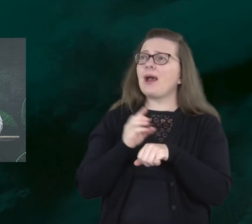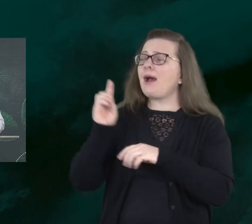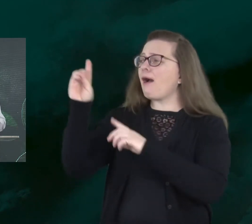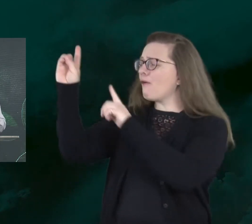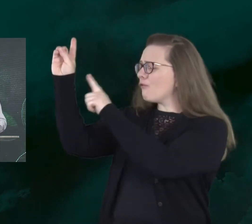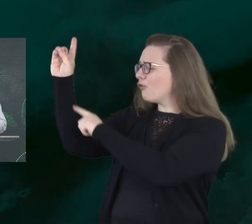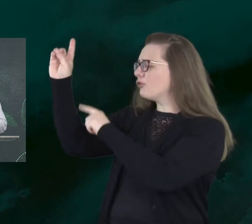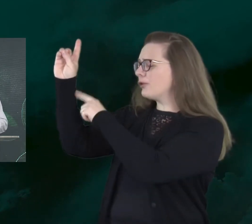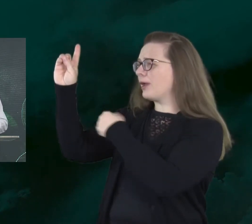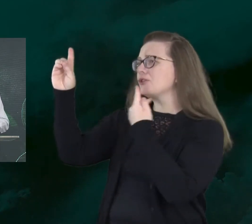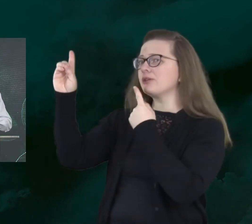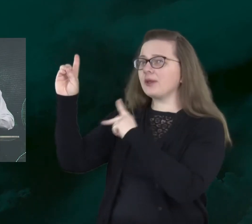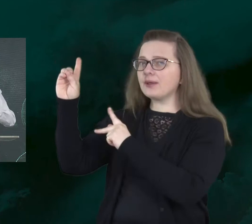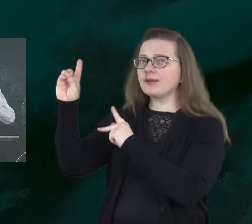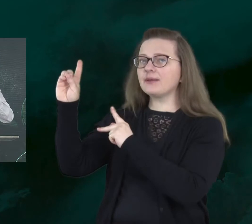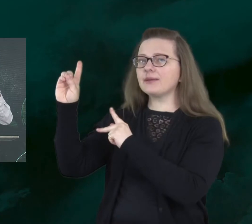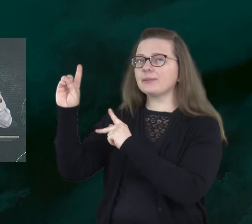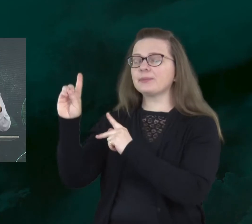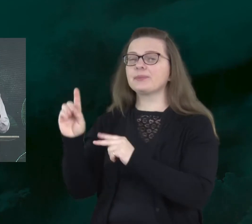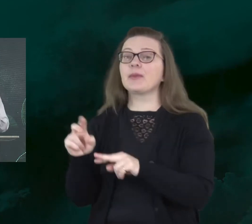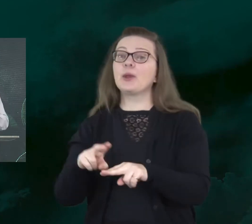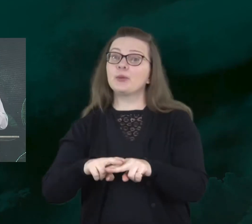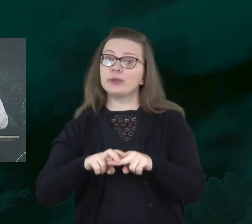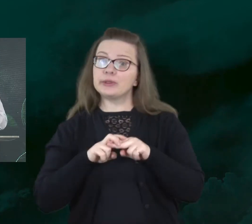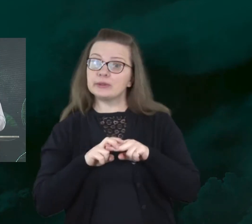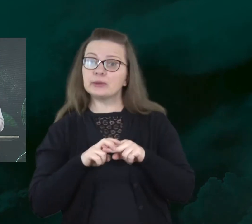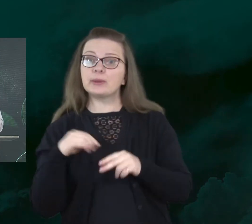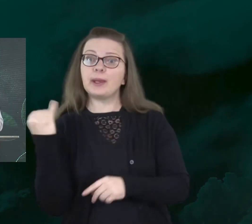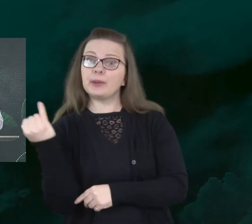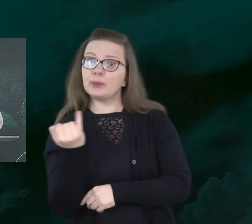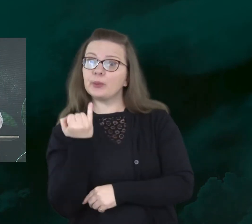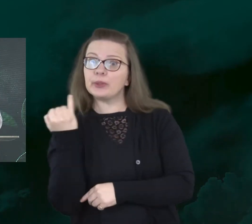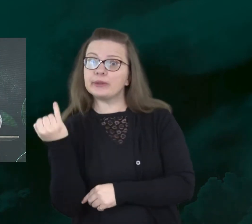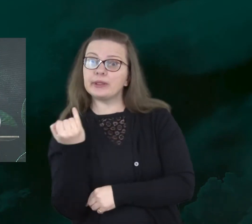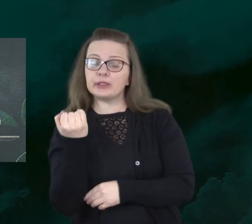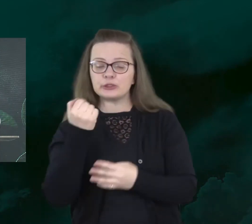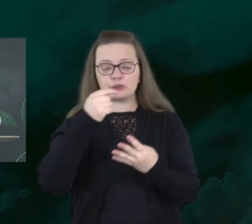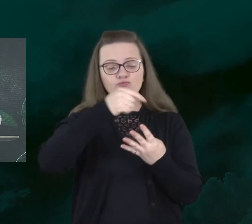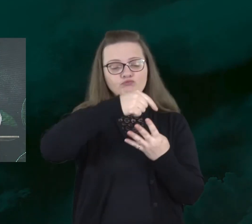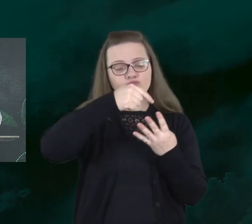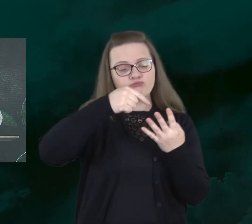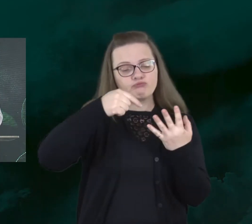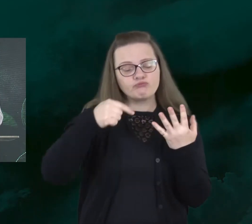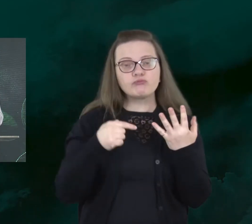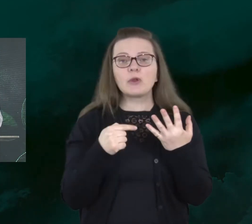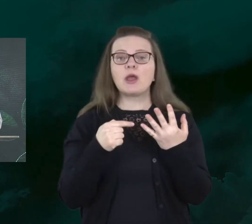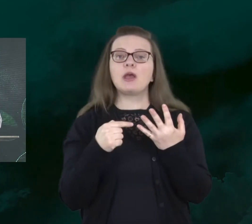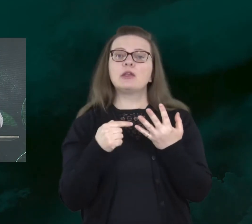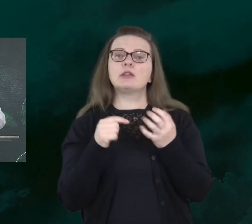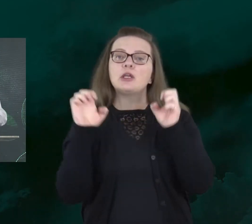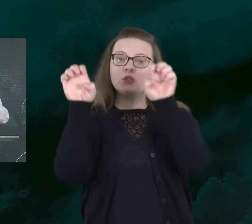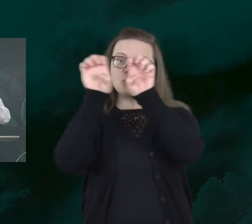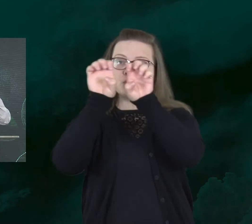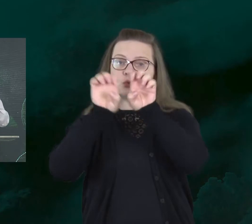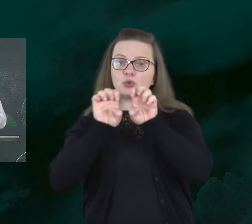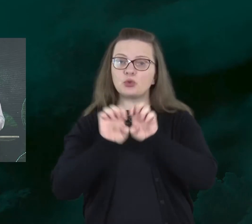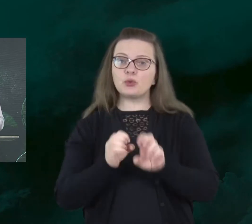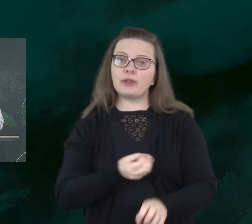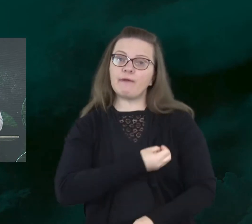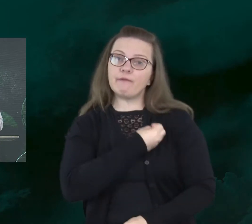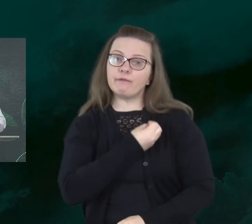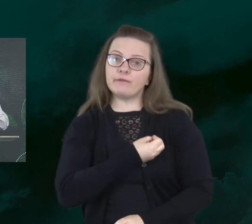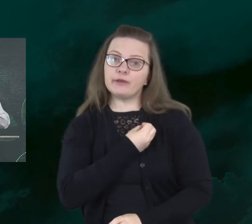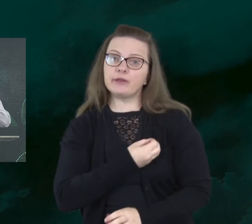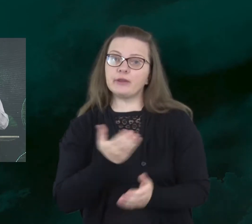diário. Portanto, meus queridos irmãos, esses são elementos da estrutura da vida cristã e da vida